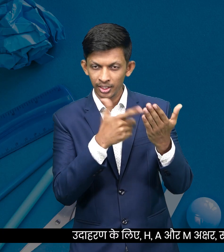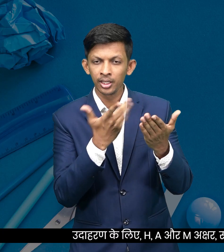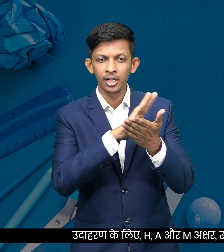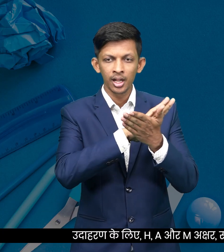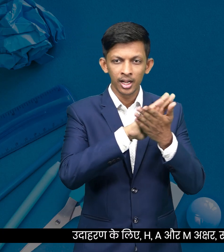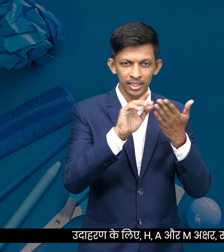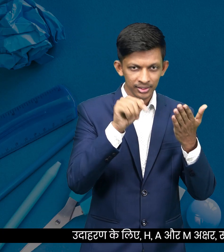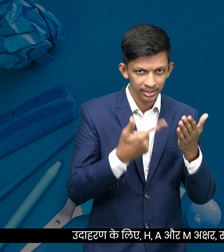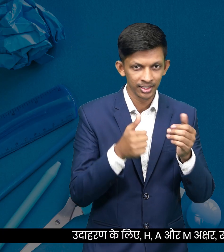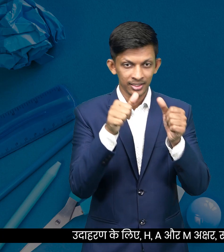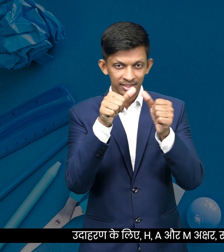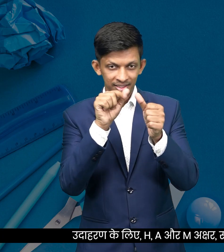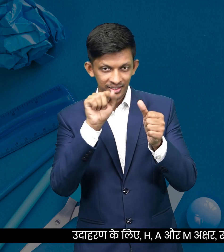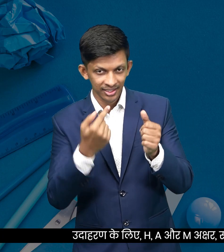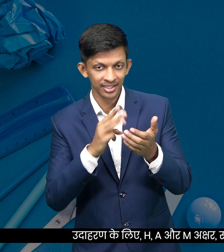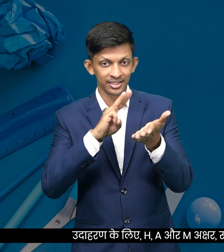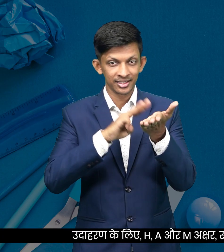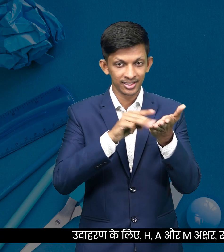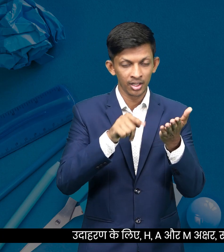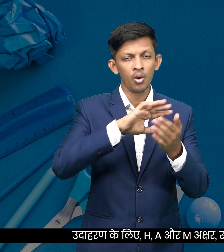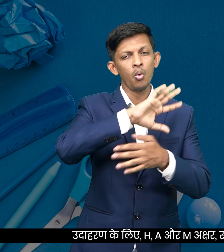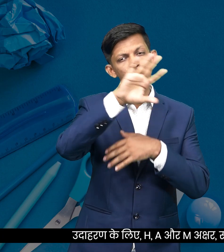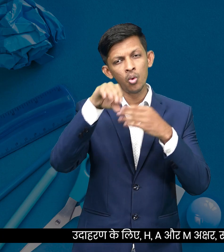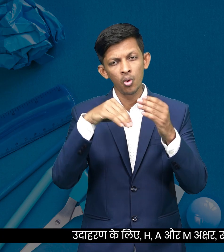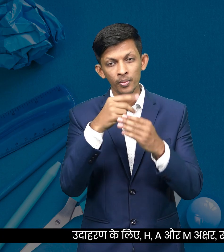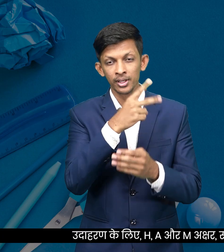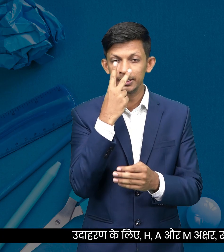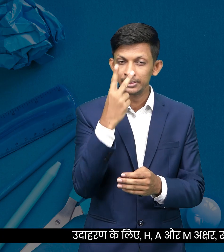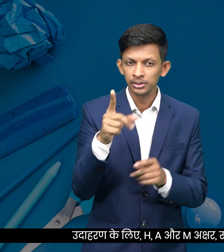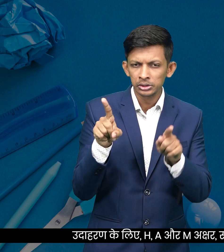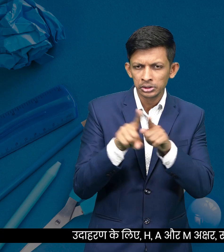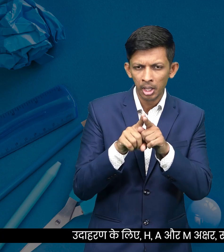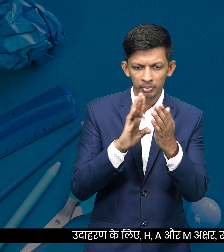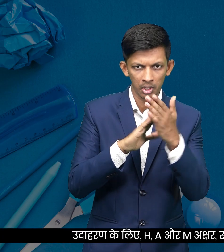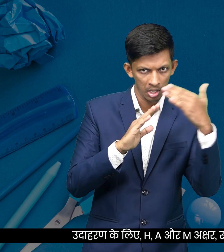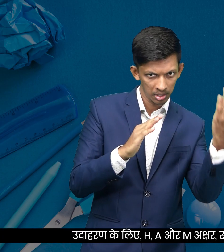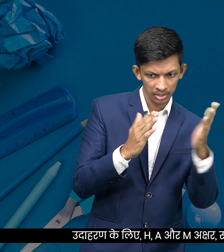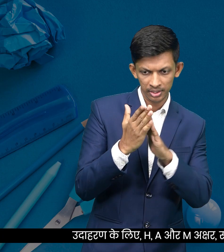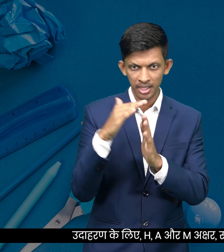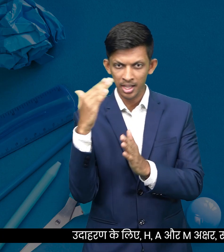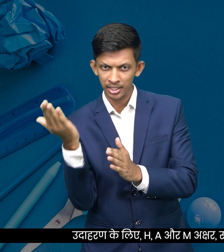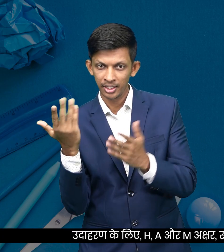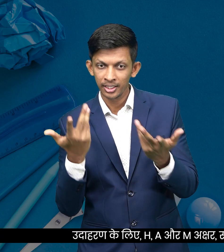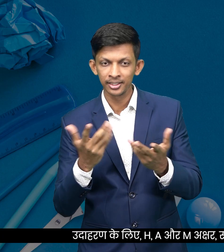H, A और M अक्षर सभी बाएं और दाएं से एक जैसे दिखते